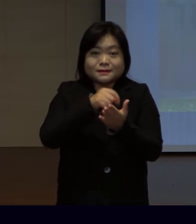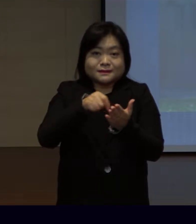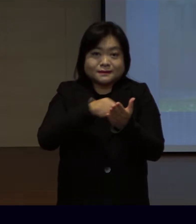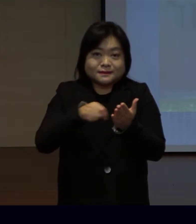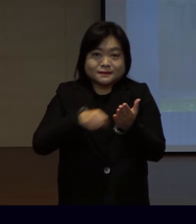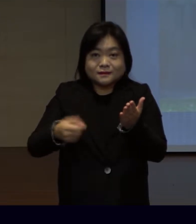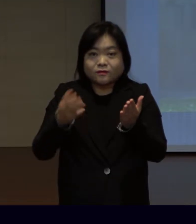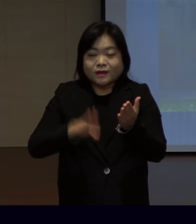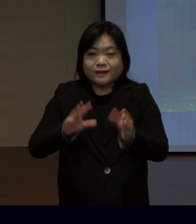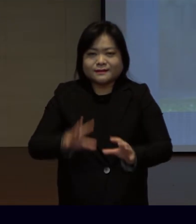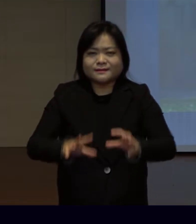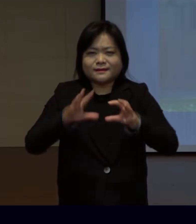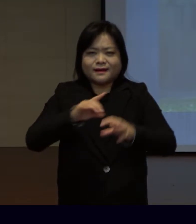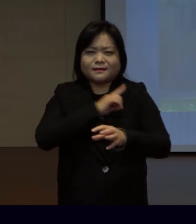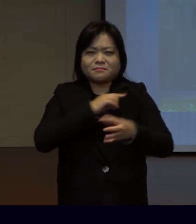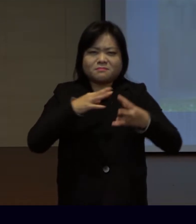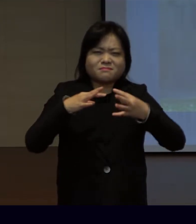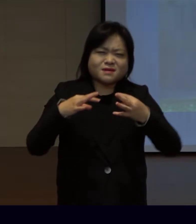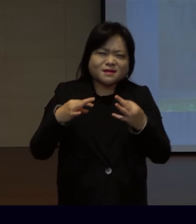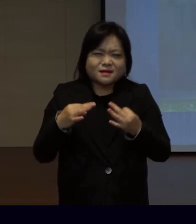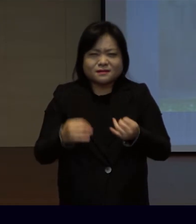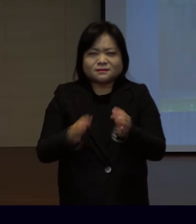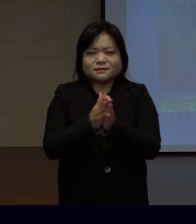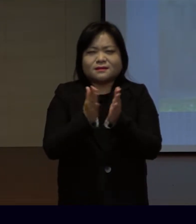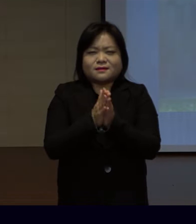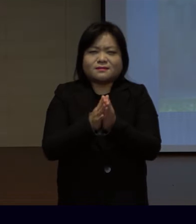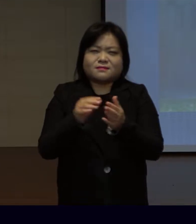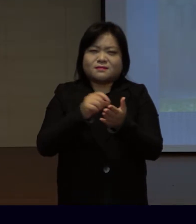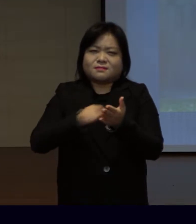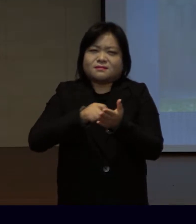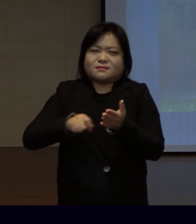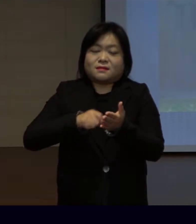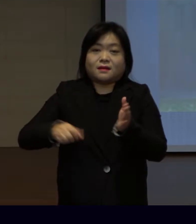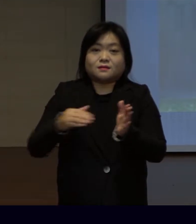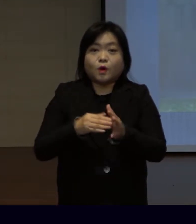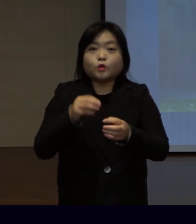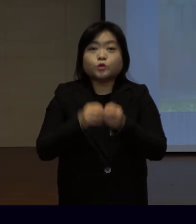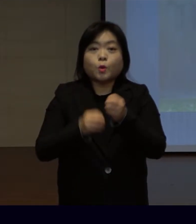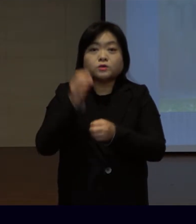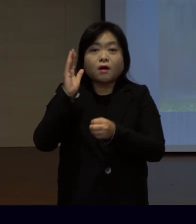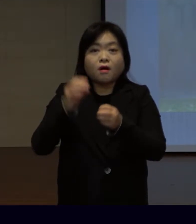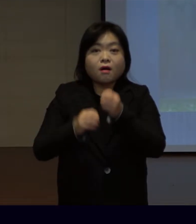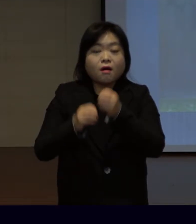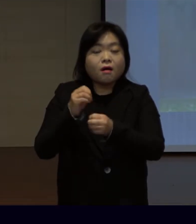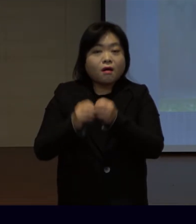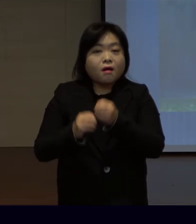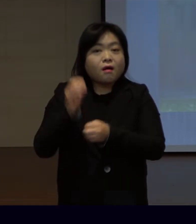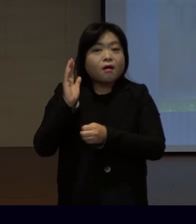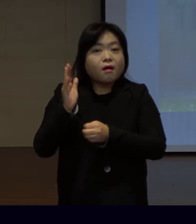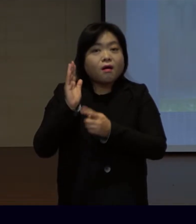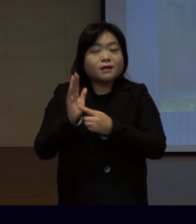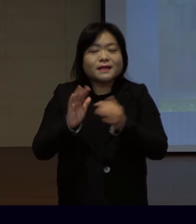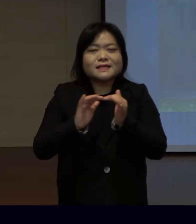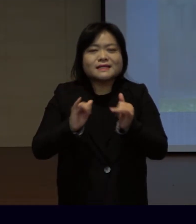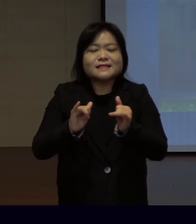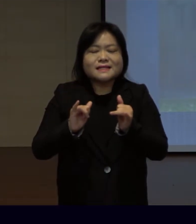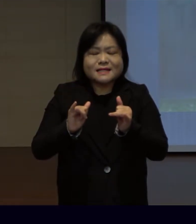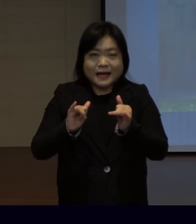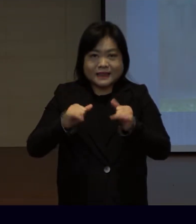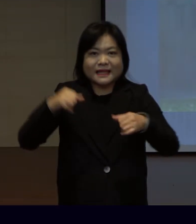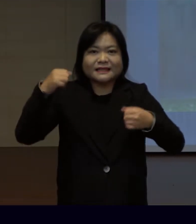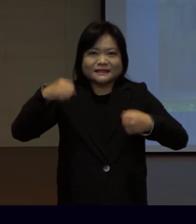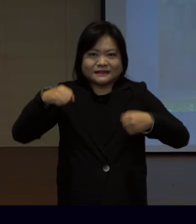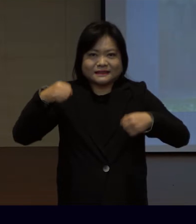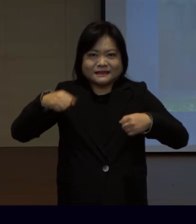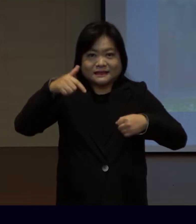세계에서 가장 많은 작품을 남겼습니다. 소설이 그 소설이라고 할 수 있는 그 인간극이라는